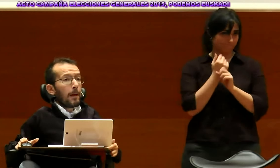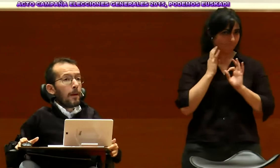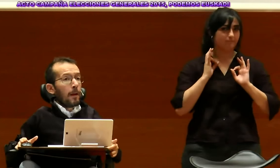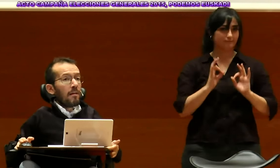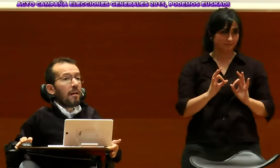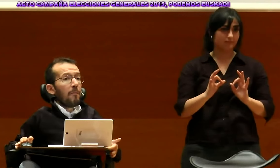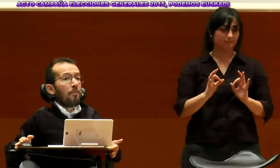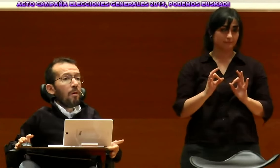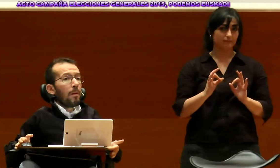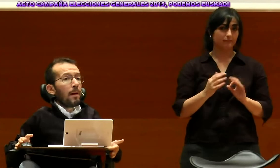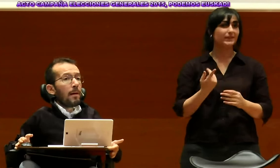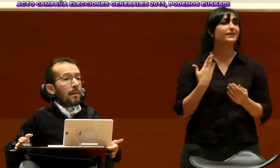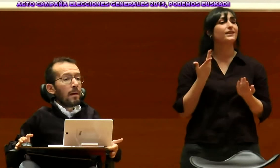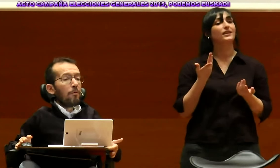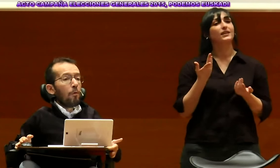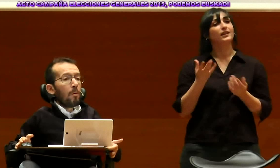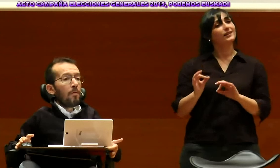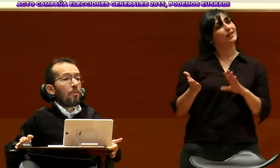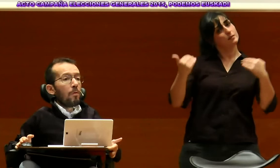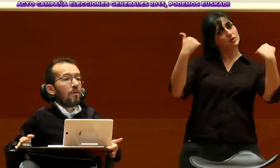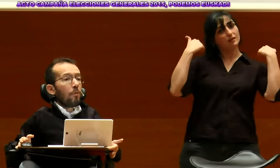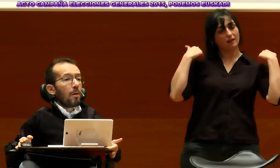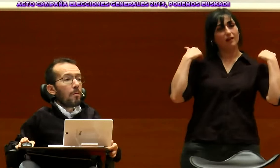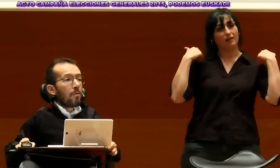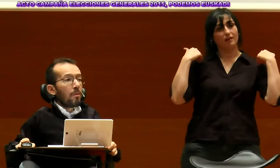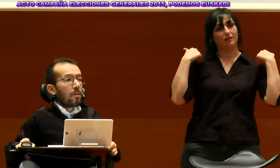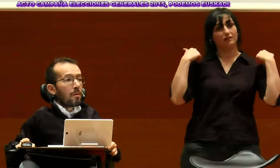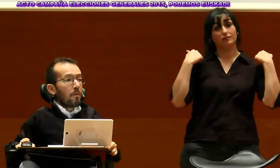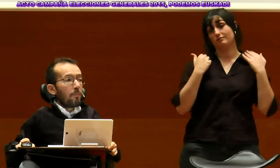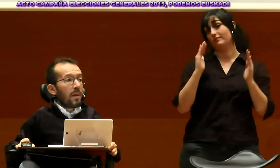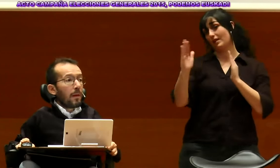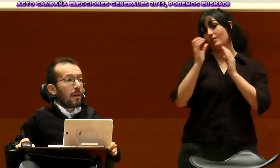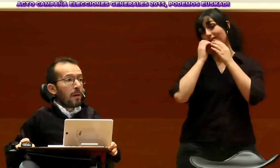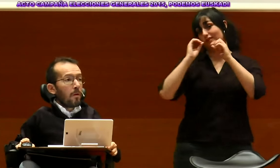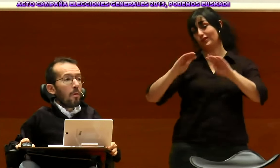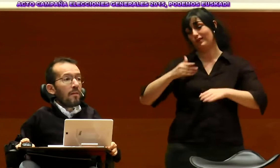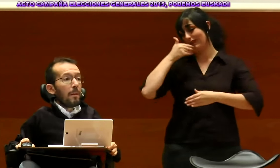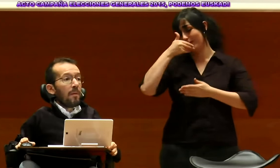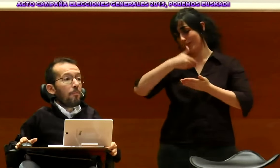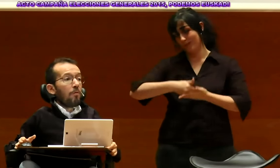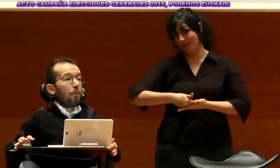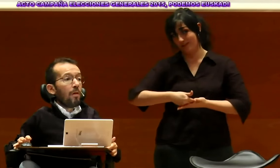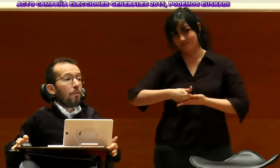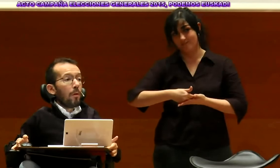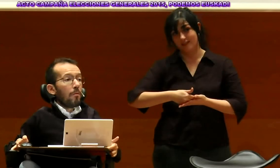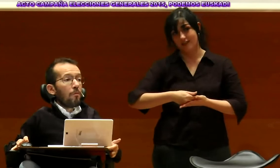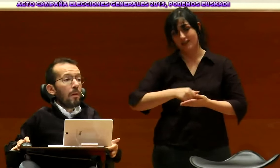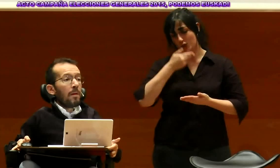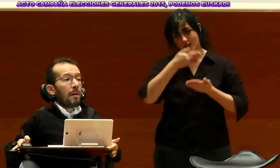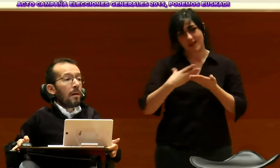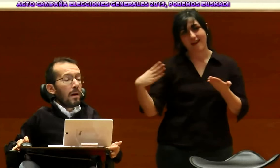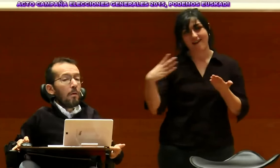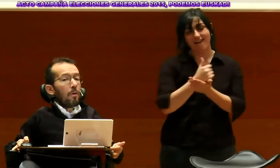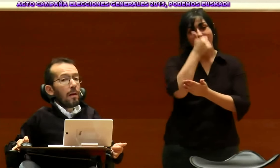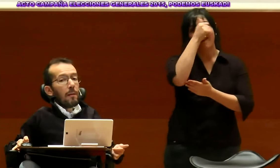y es que esa responsabilidad que todo momento histórico nos pide, nos la está pidiendo a todos y a todas, no